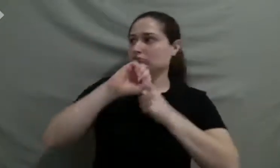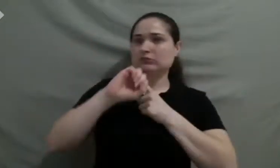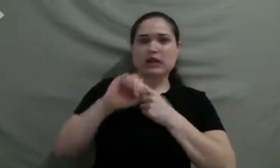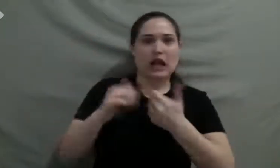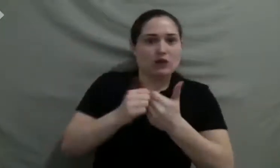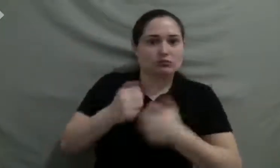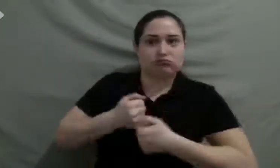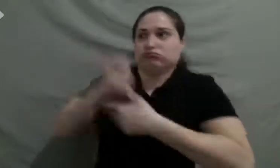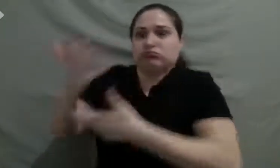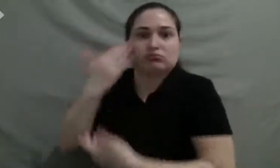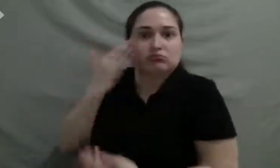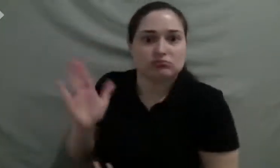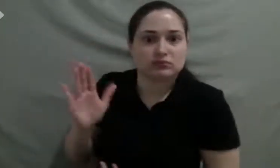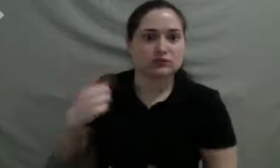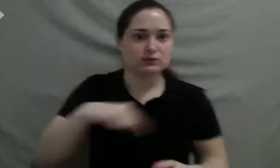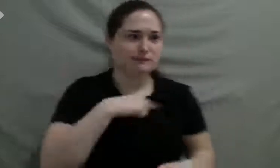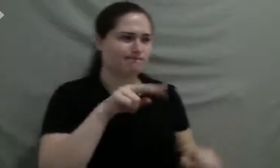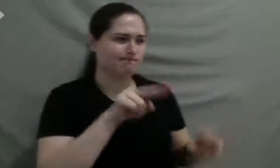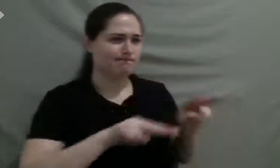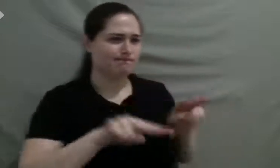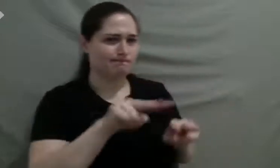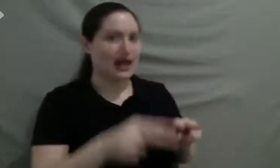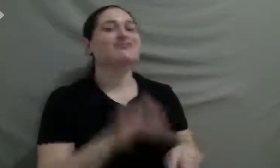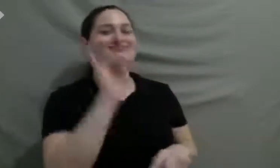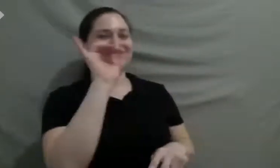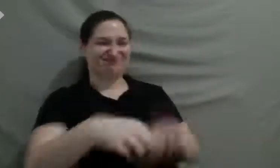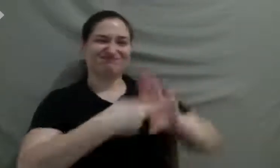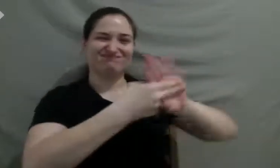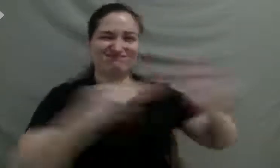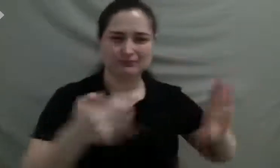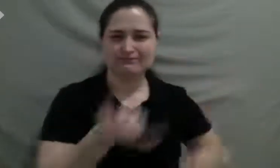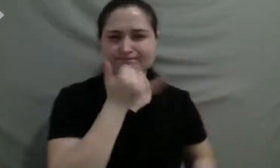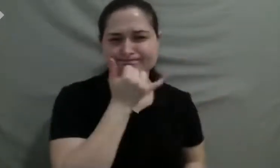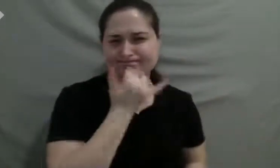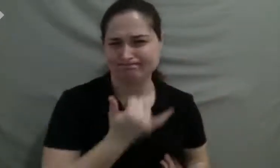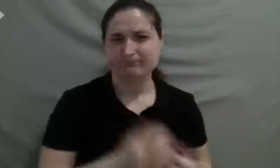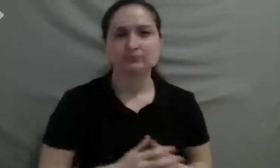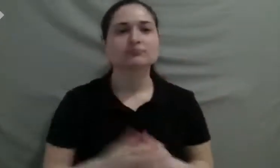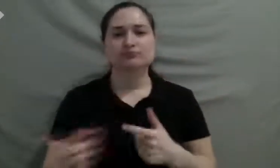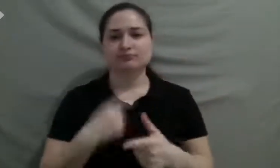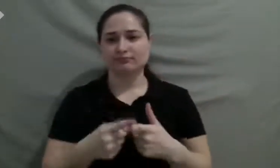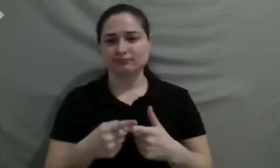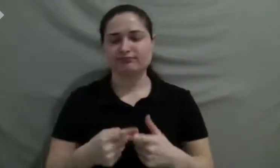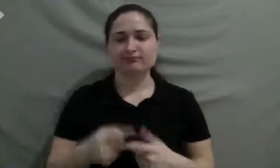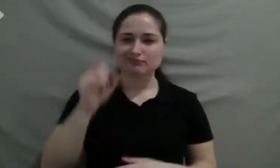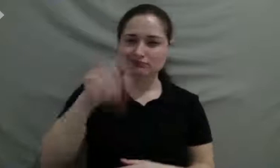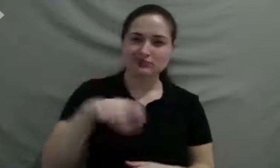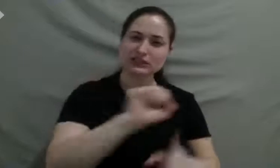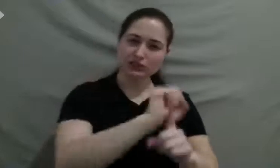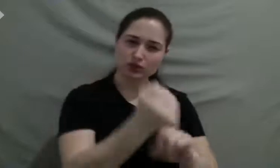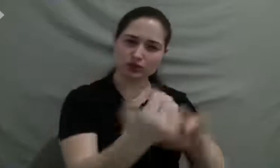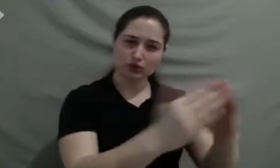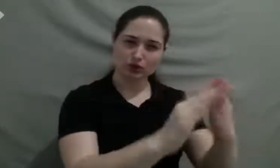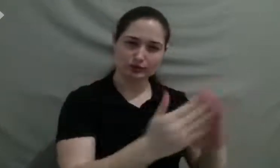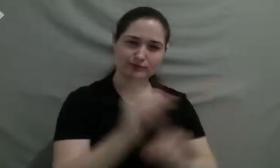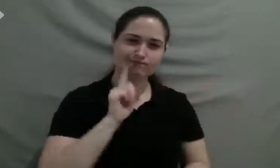nosotros interpretamos que es esquizofrenia. Entonces es un poco conocer la situación de la comunidad sorda, el que